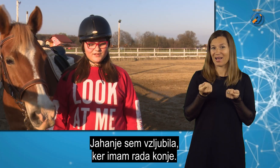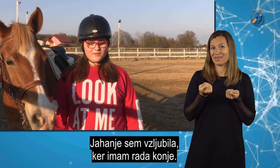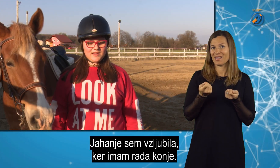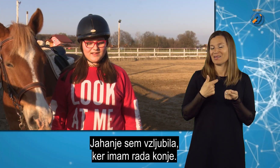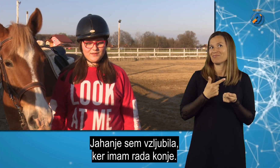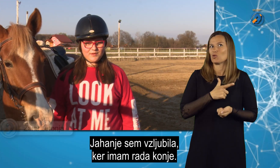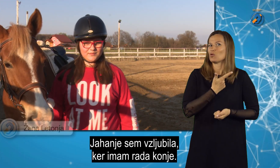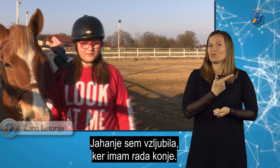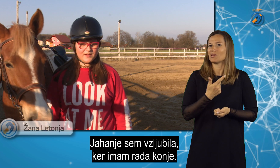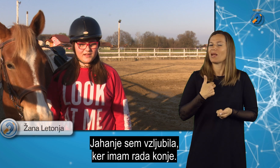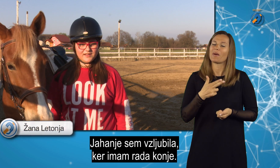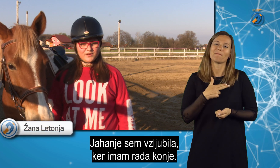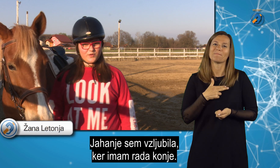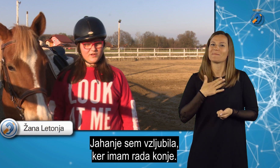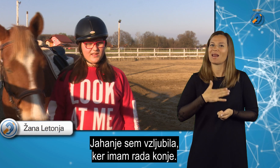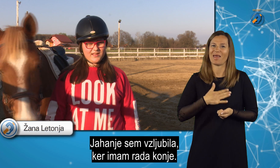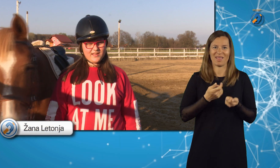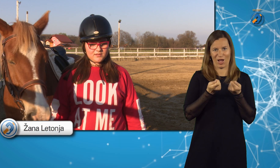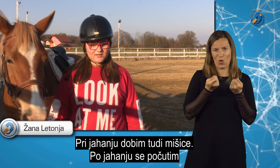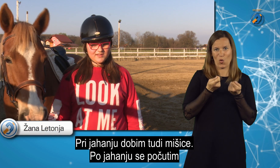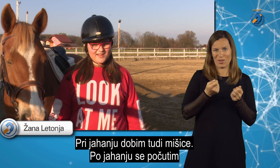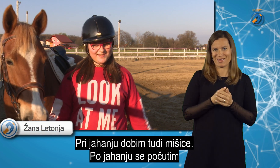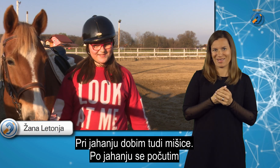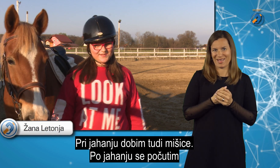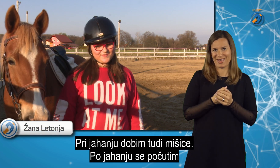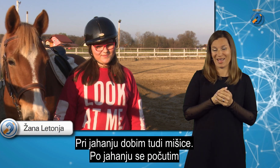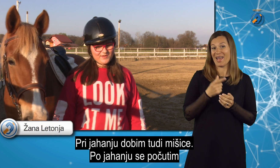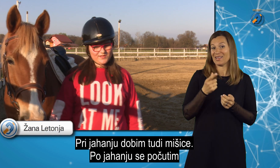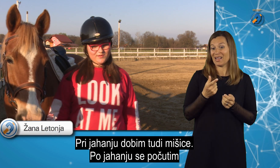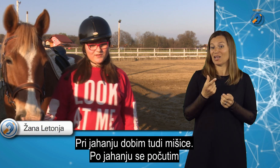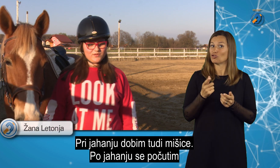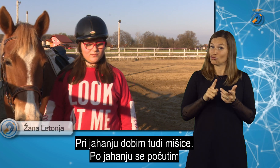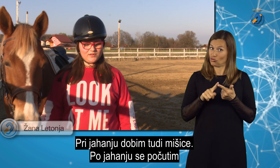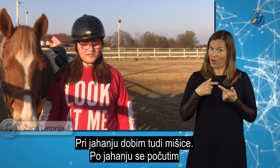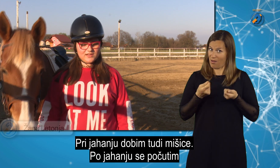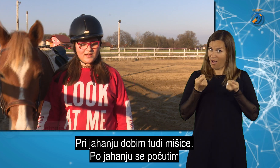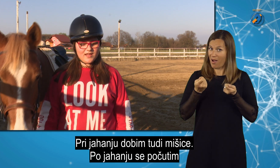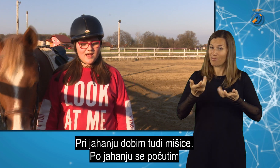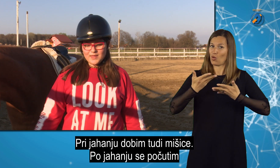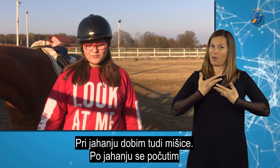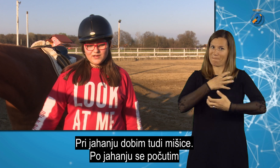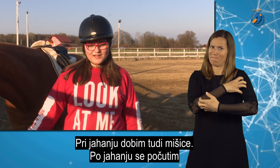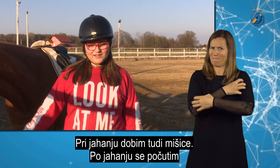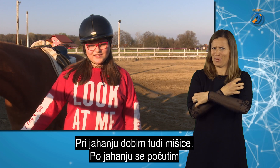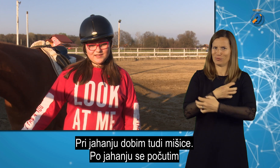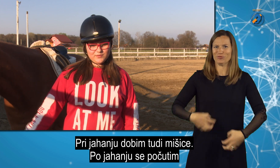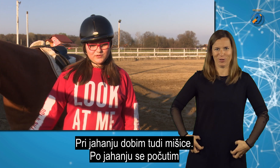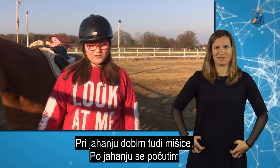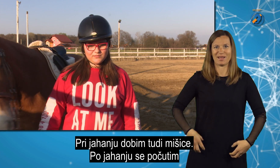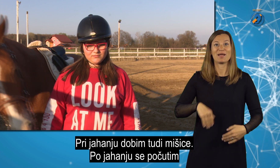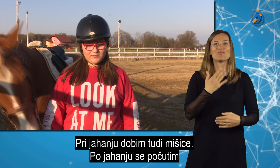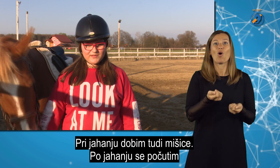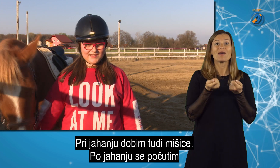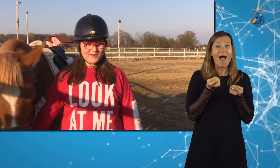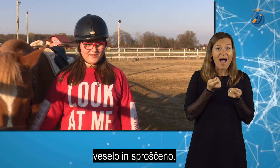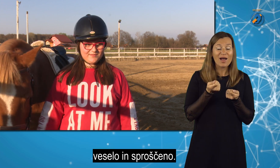Jahanje sem vzljubila, ker imam rada konje. Z jahanjem pridobim tudi mišice, po jahanju se